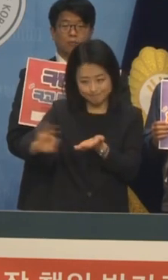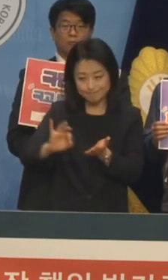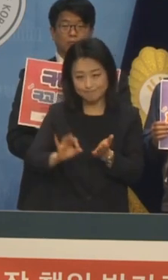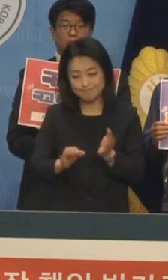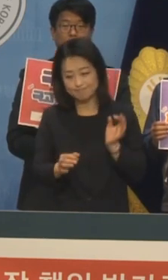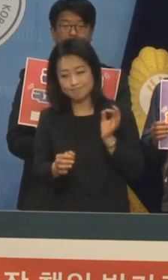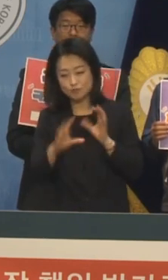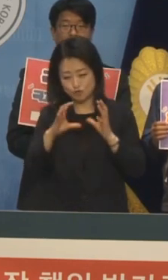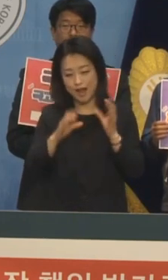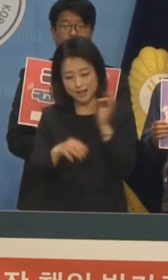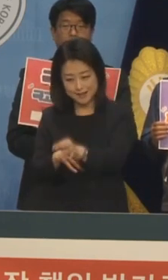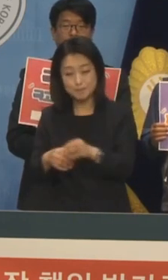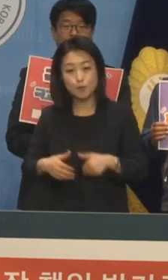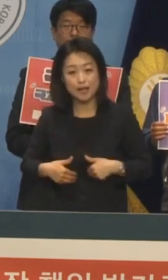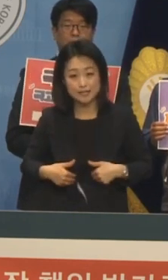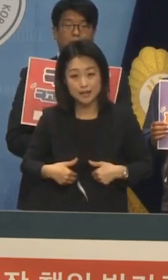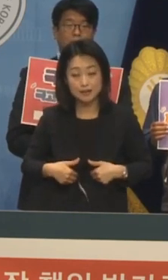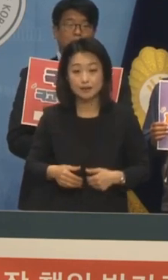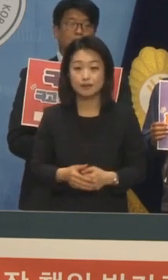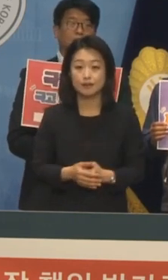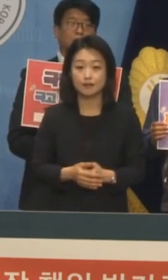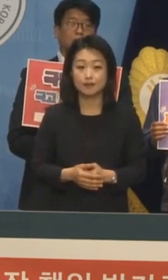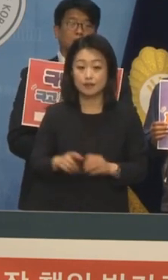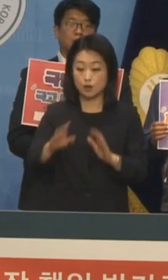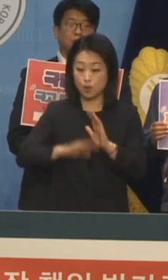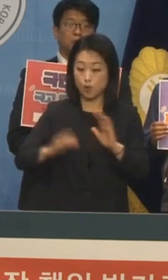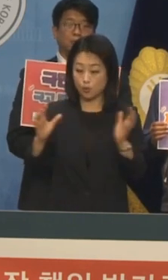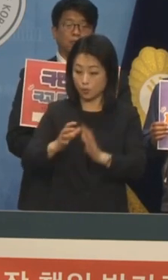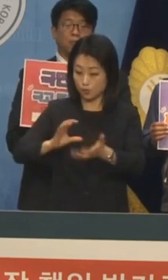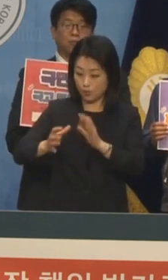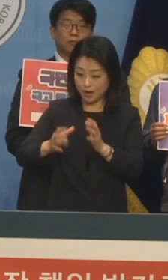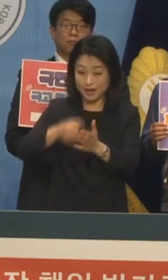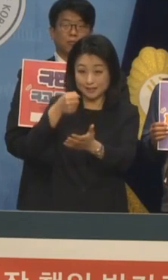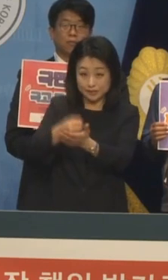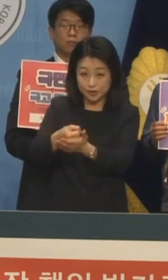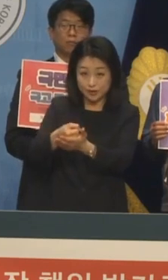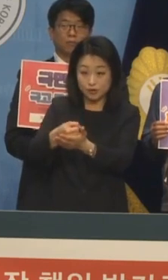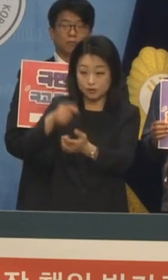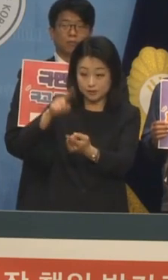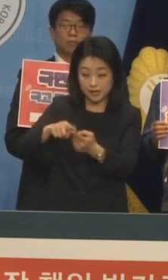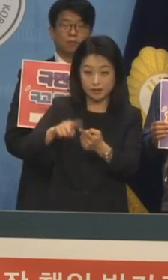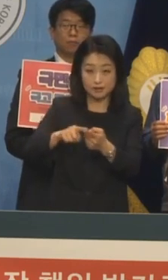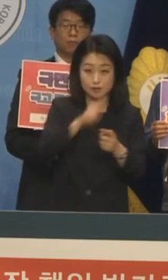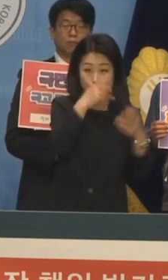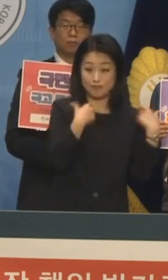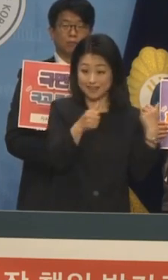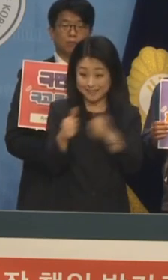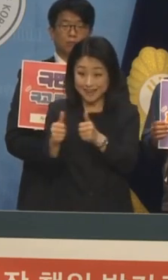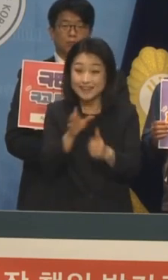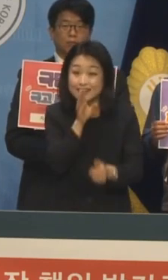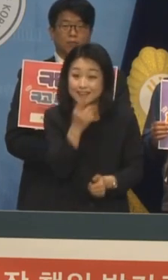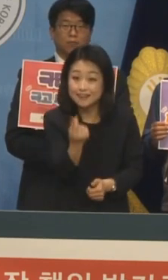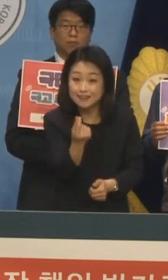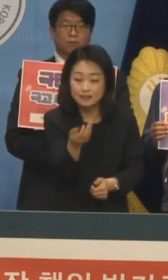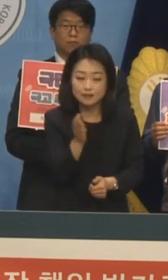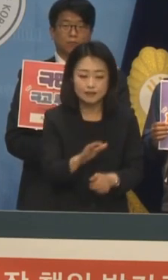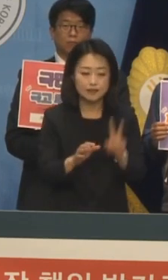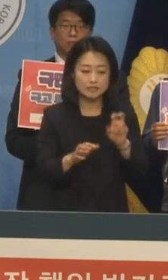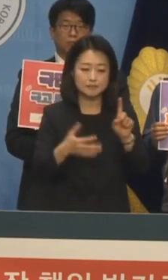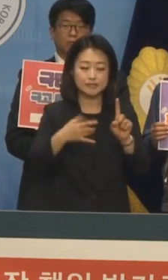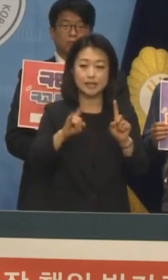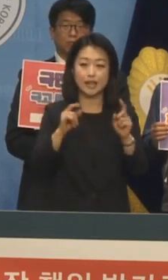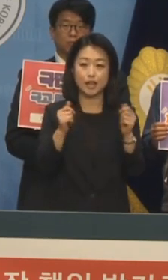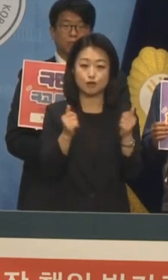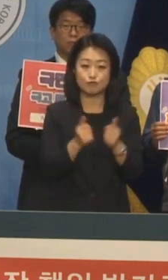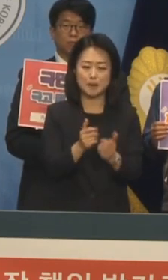합니다. 공론화 결과를 존중해서 연금 개혁을 하겠다는 정부 여당의 공언과는 달리 대통령은 22대 국회에서 논의하자면서